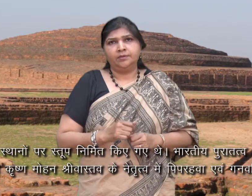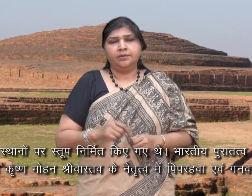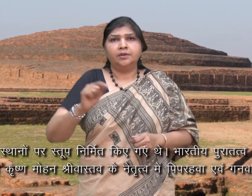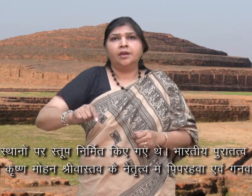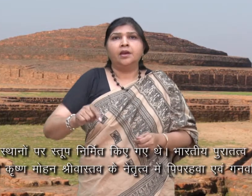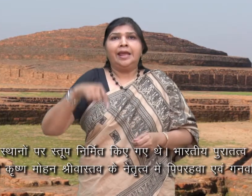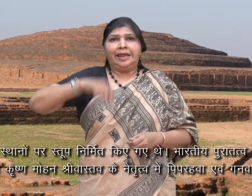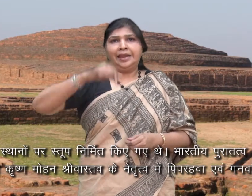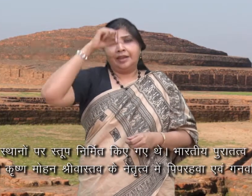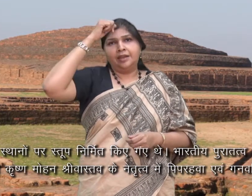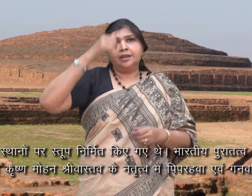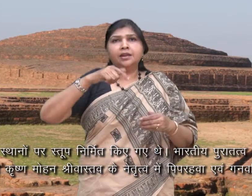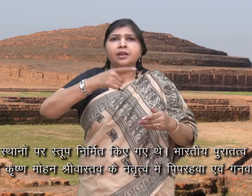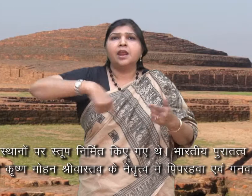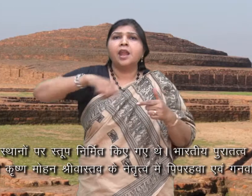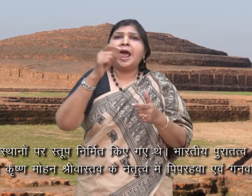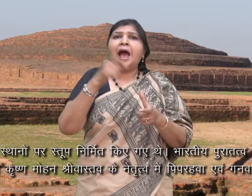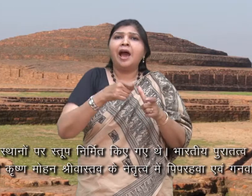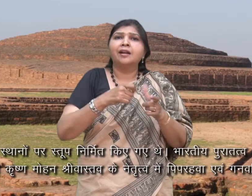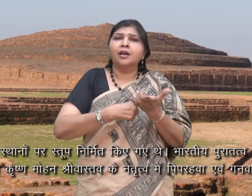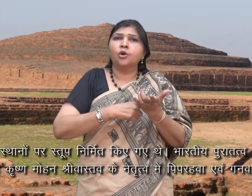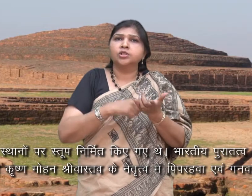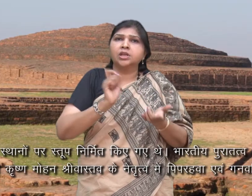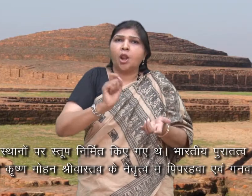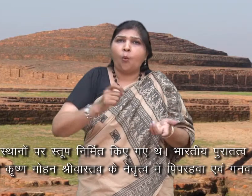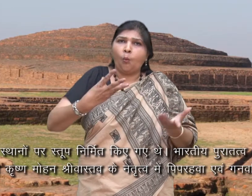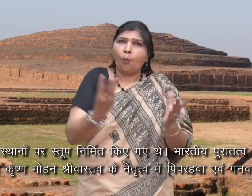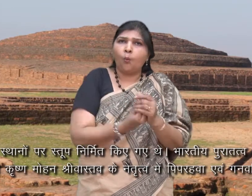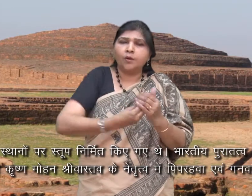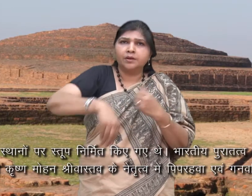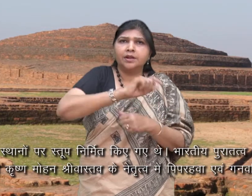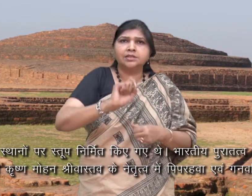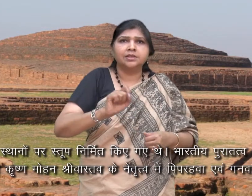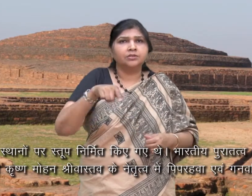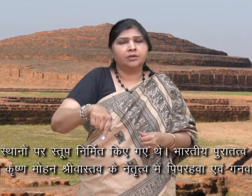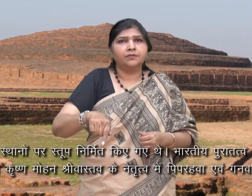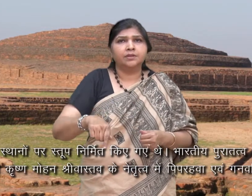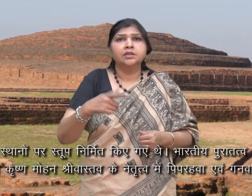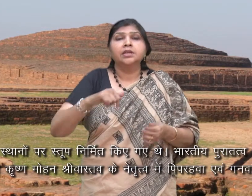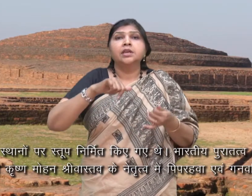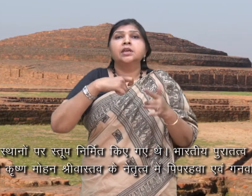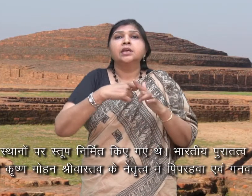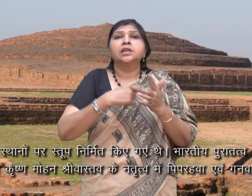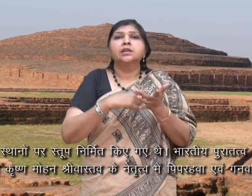भारतीय पुरातत्व सर्वेक्षण ने श्री कृष्ण मोहन श्रीवास्तव के नेतृत्व में